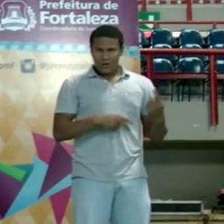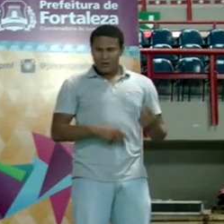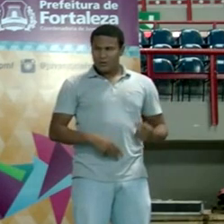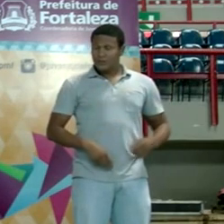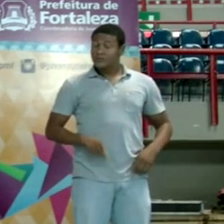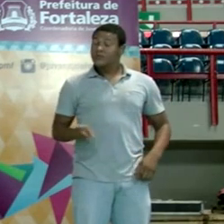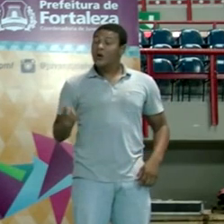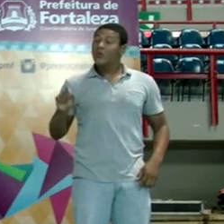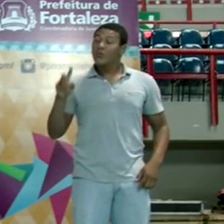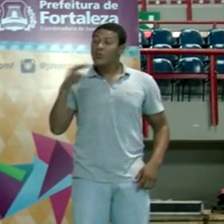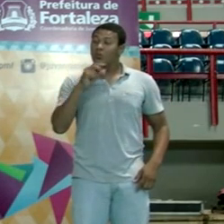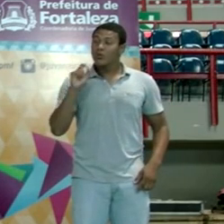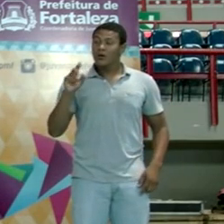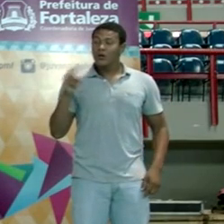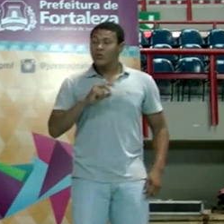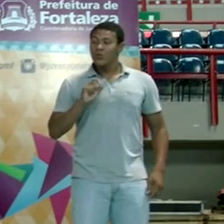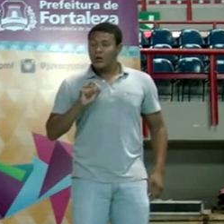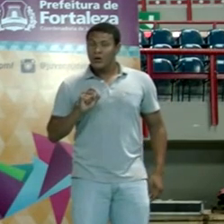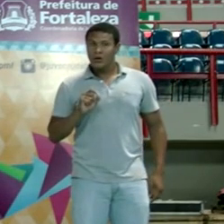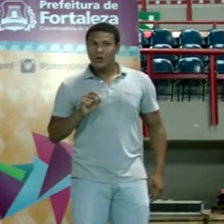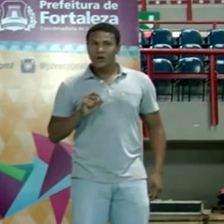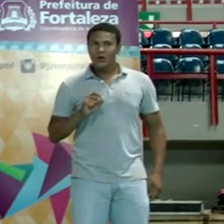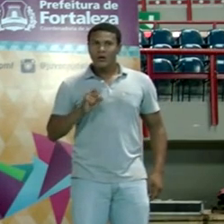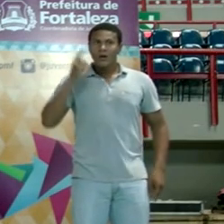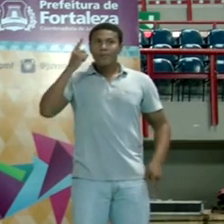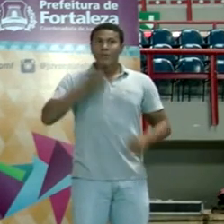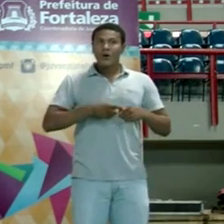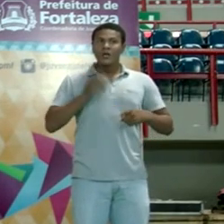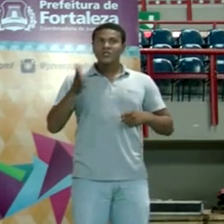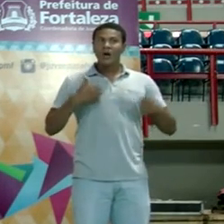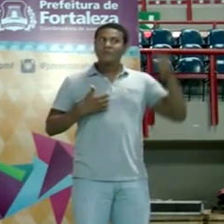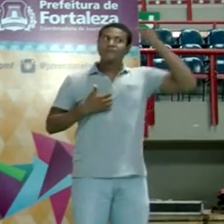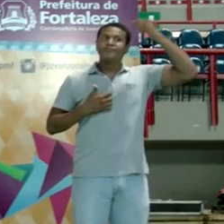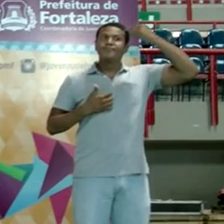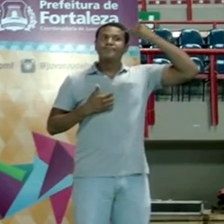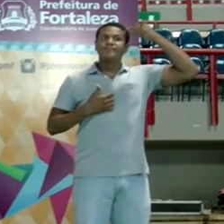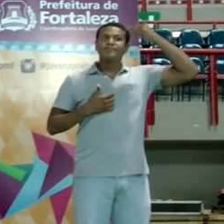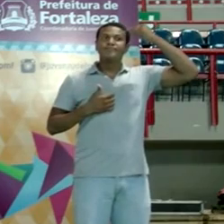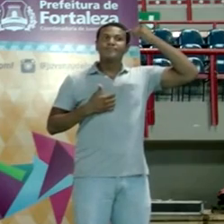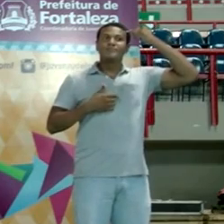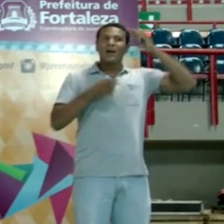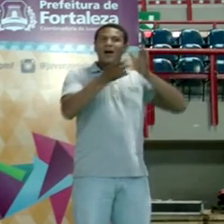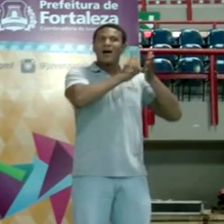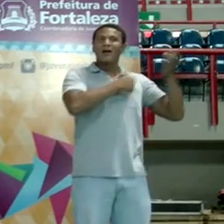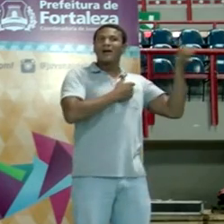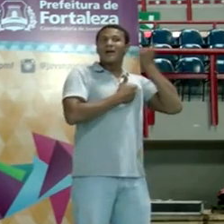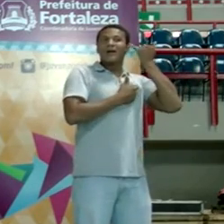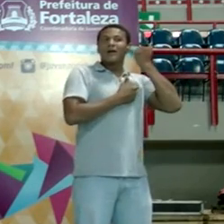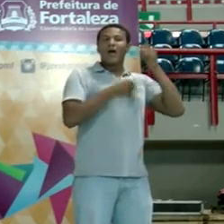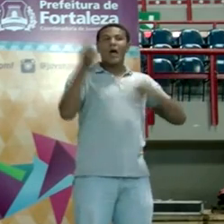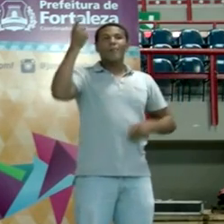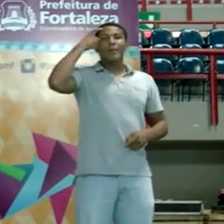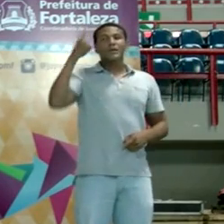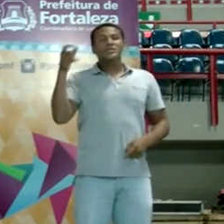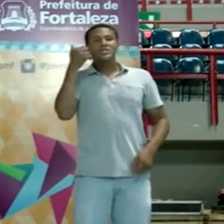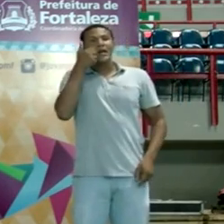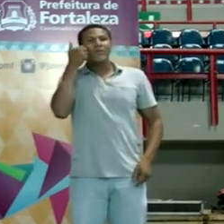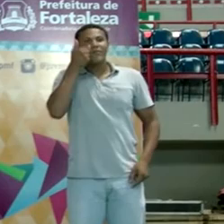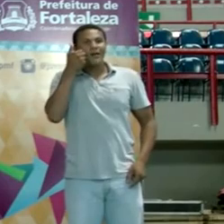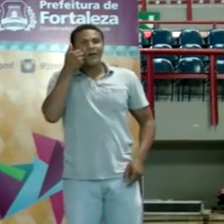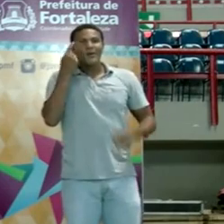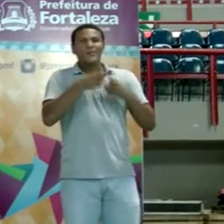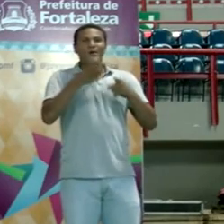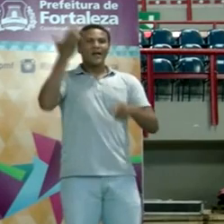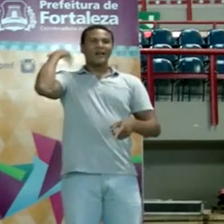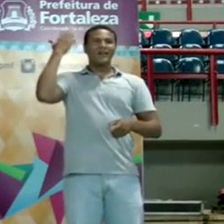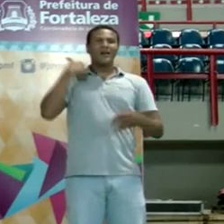está olhando? É porque ela já ficou na cabeça dela de que o cara era safado, né? Porque a colega já